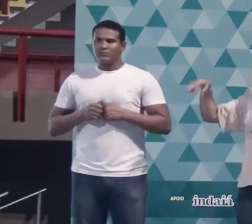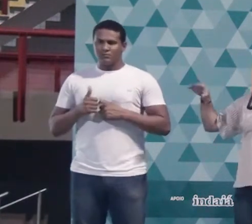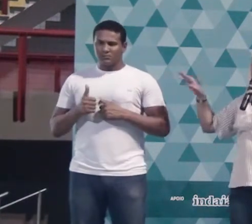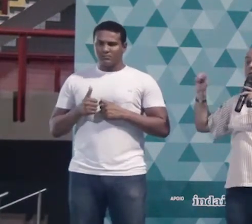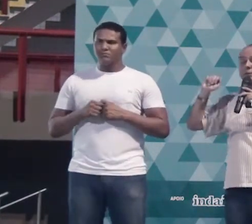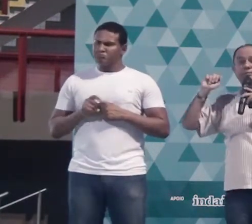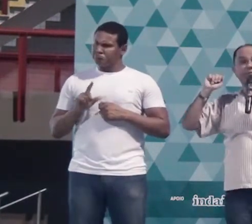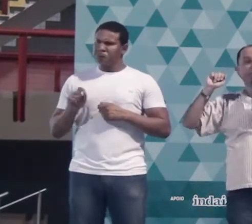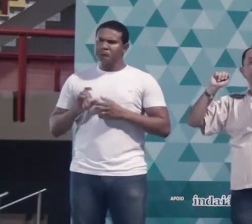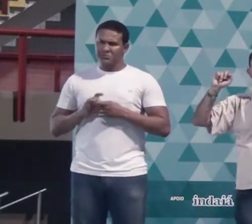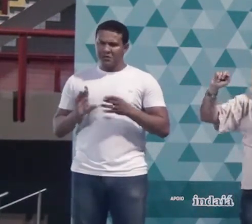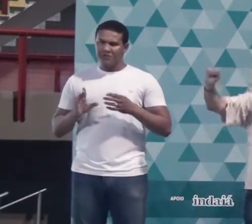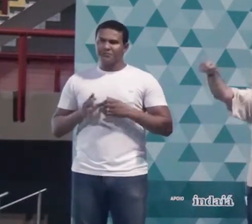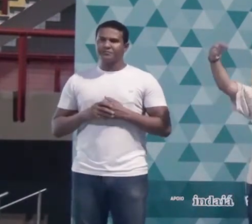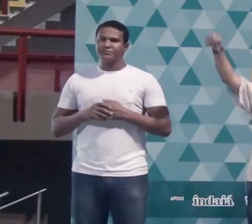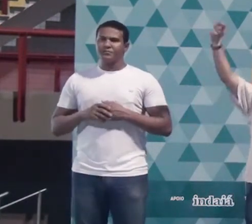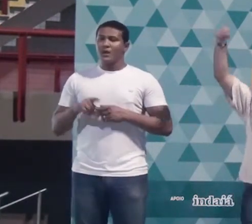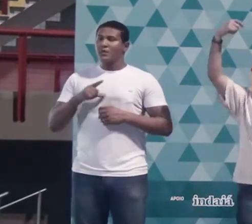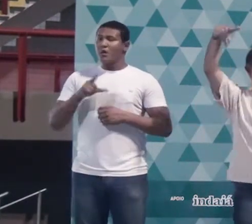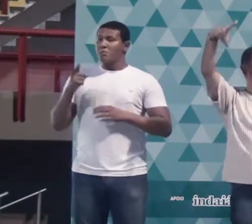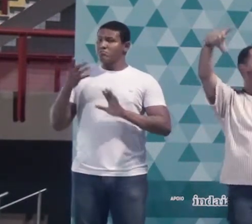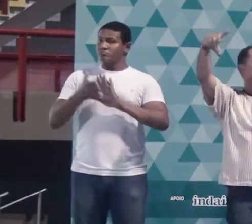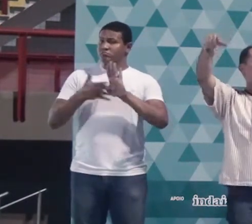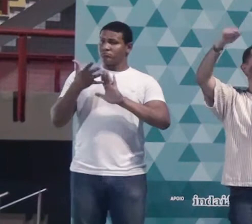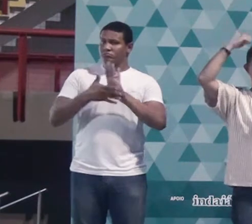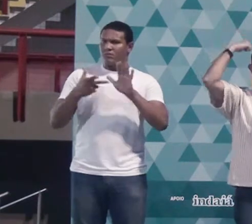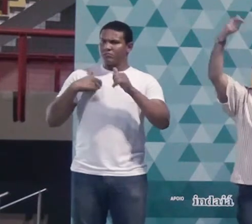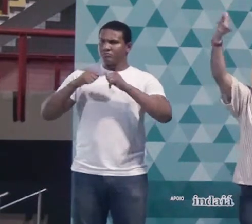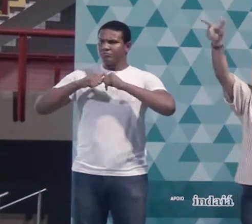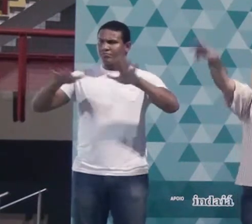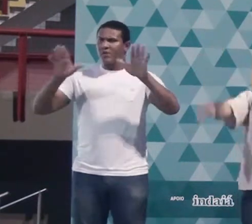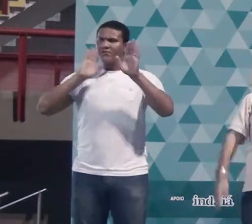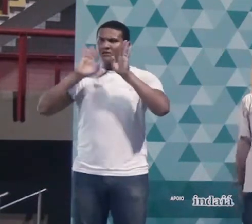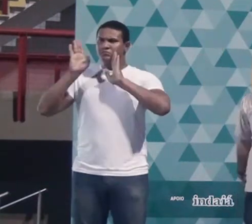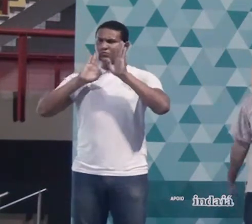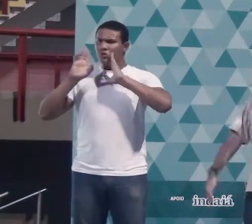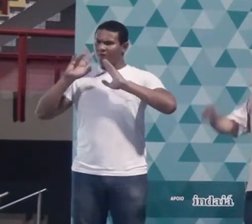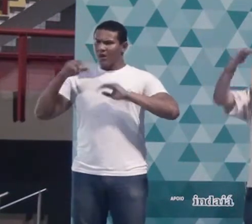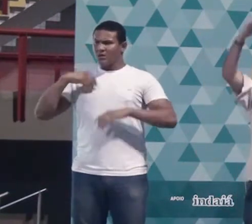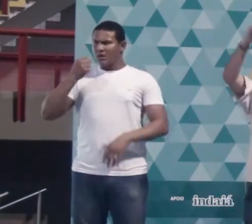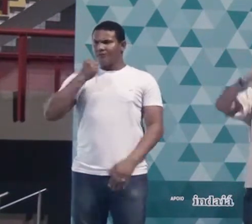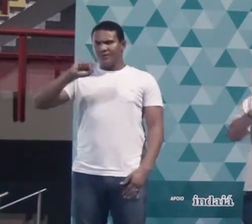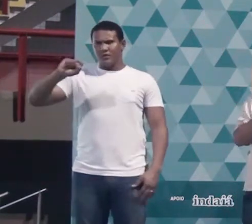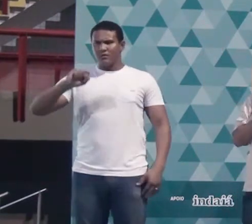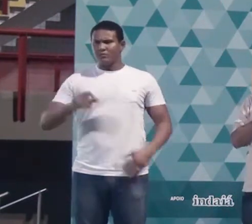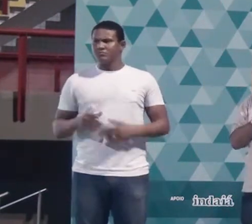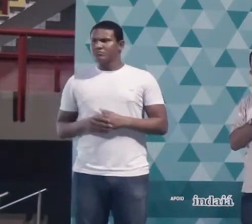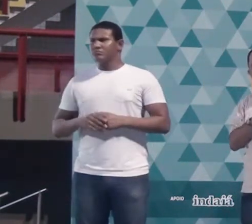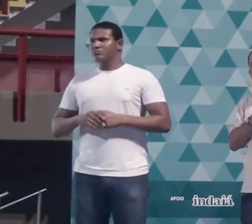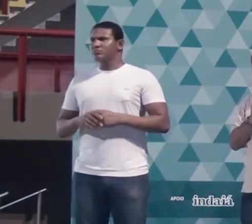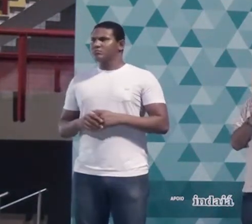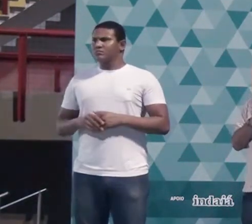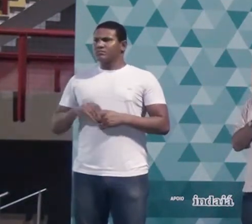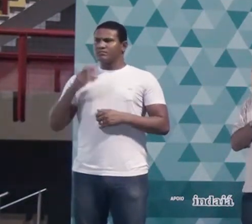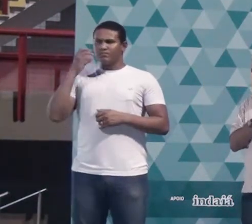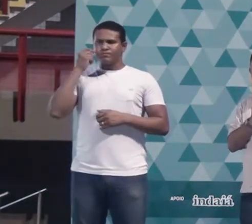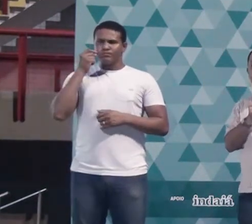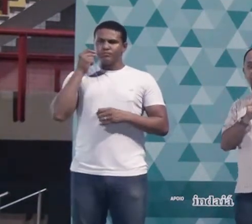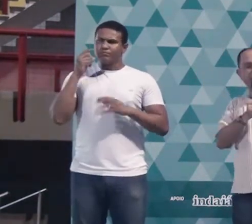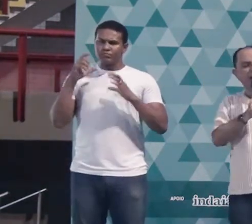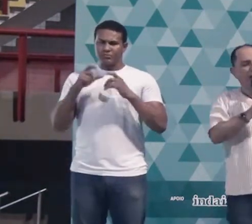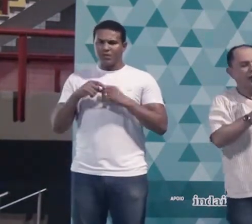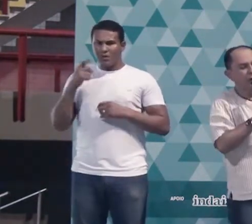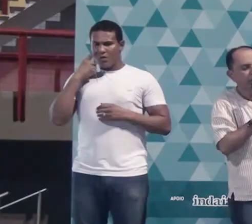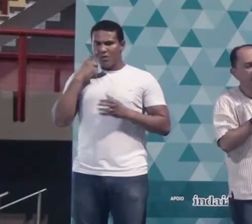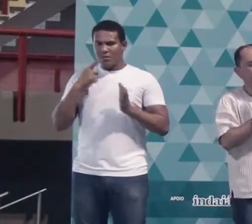chegou e falou assim, professor, eu escrevi um texto para botar na rede social que eu vou defender essa causa, agora vou proteger os hamsters. Aí mostrou esse texto